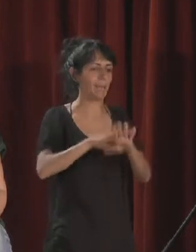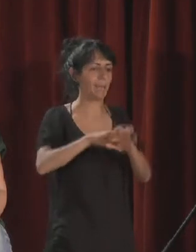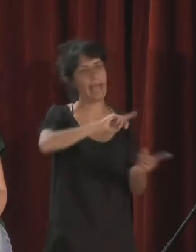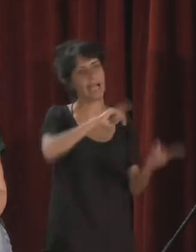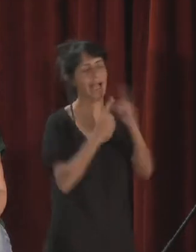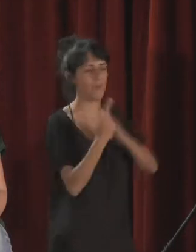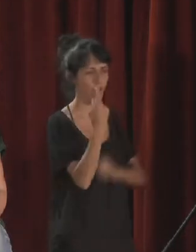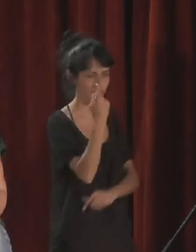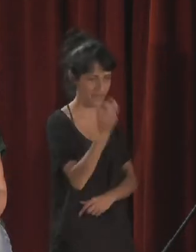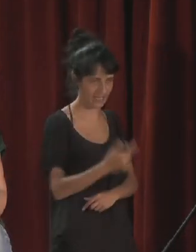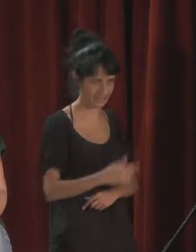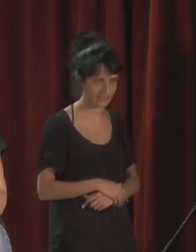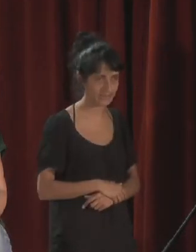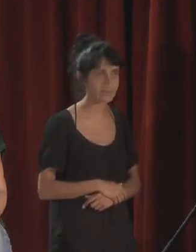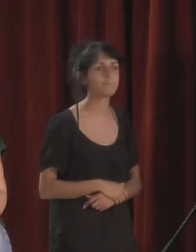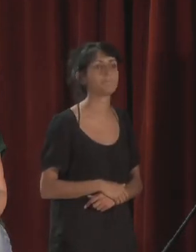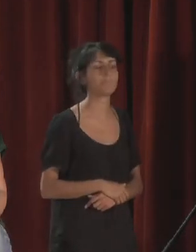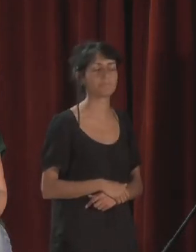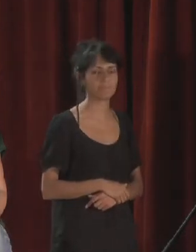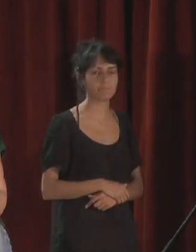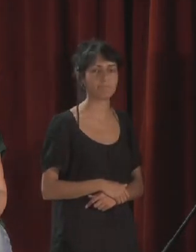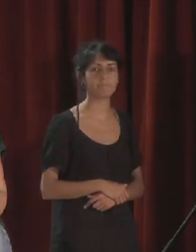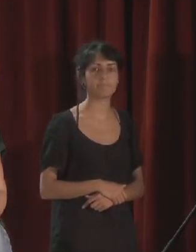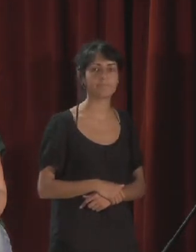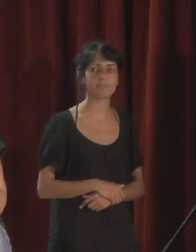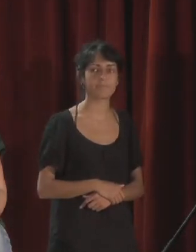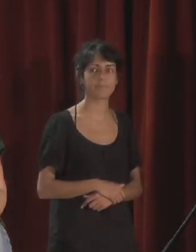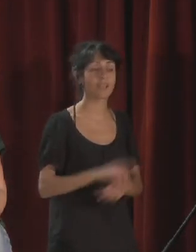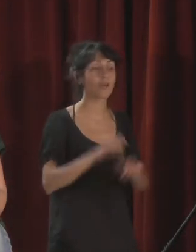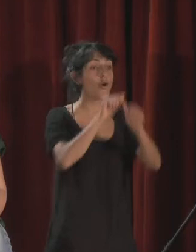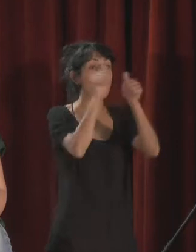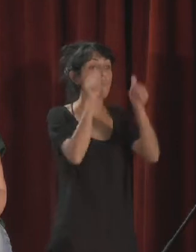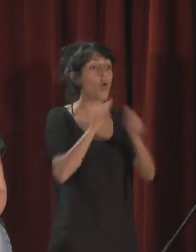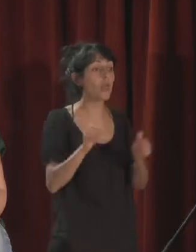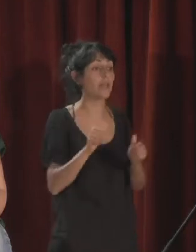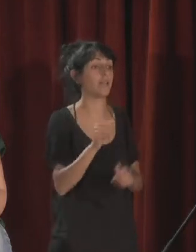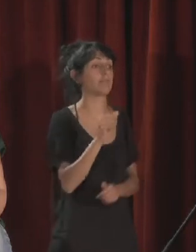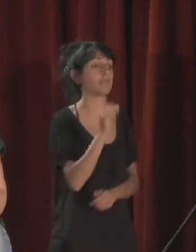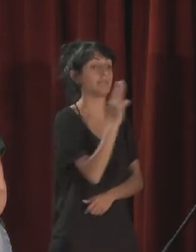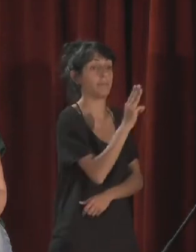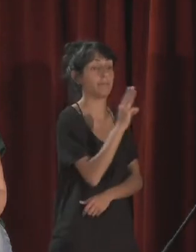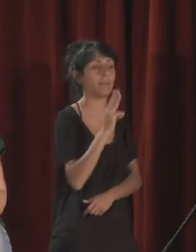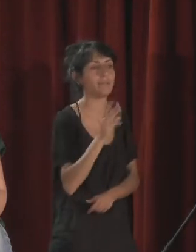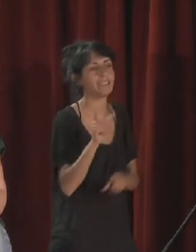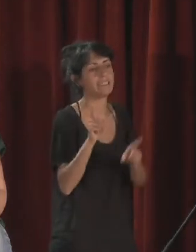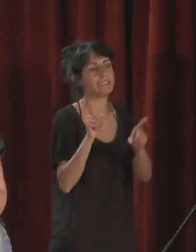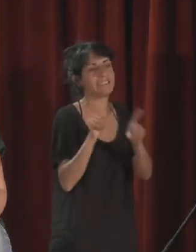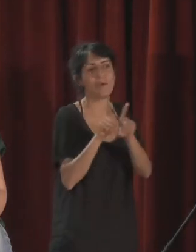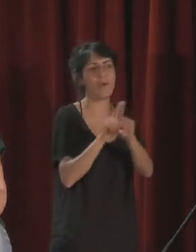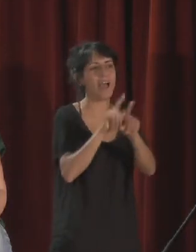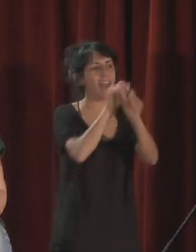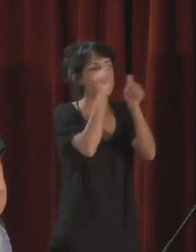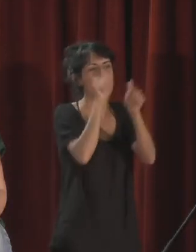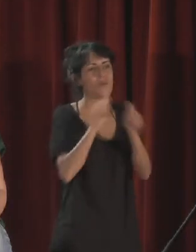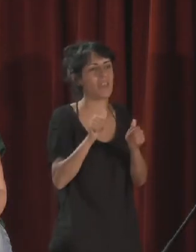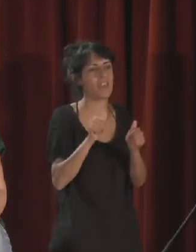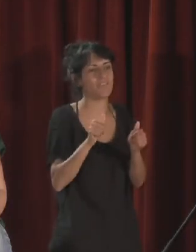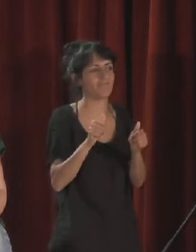dentro do modelo capitalista, xa quedou demostrado que o modelo do Partido Popular é un modelo fracasado. No crack do